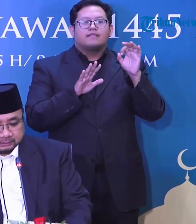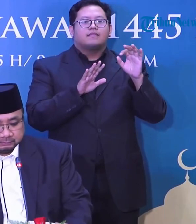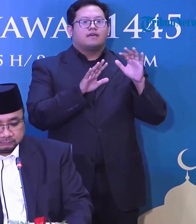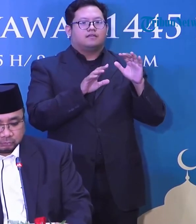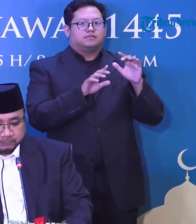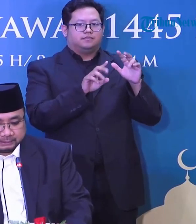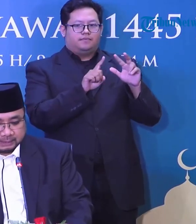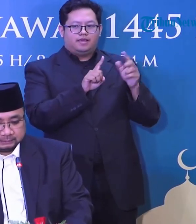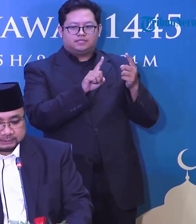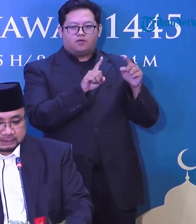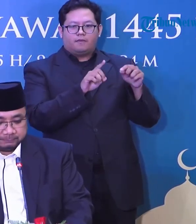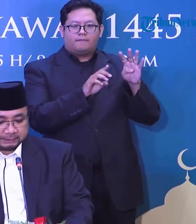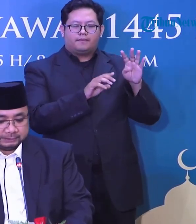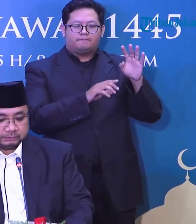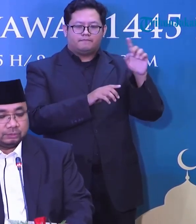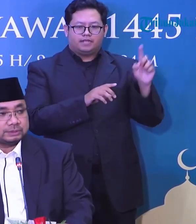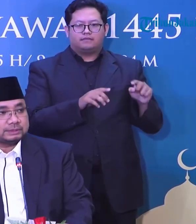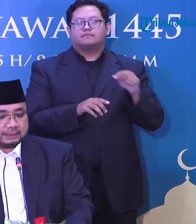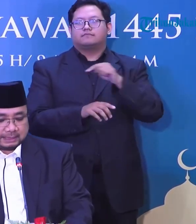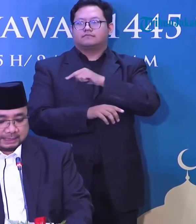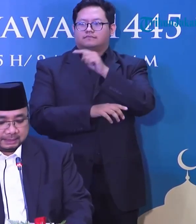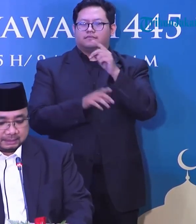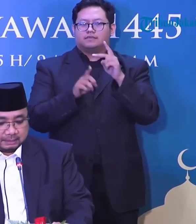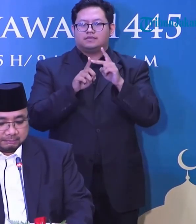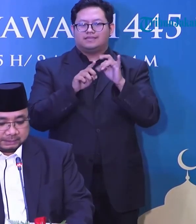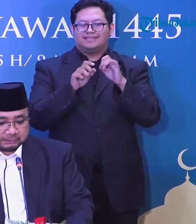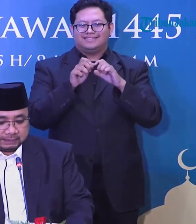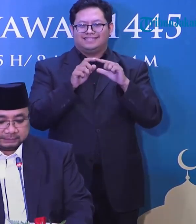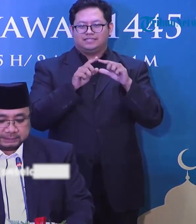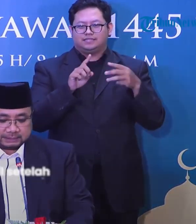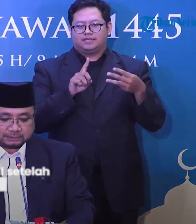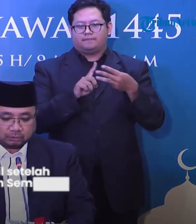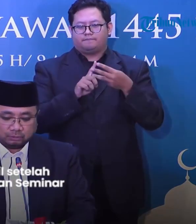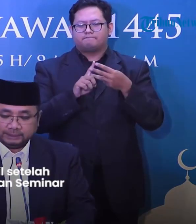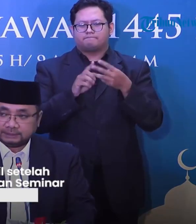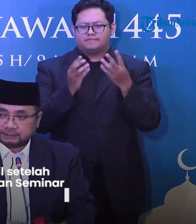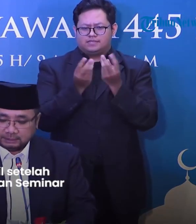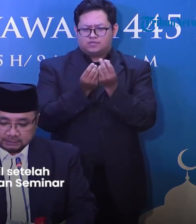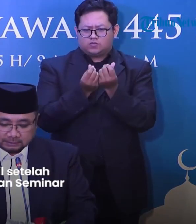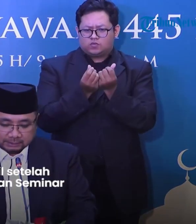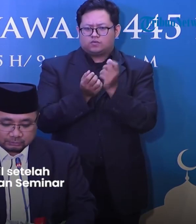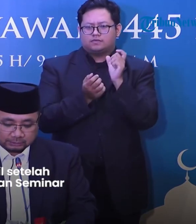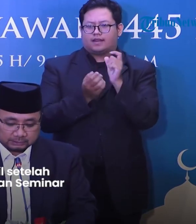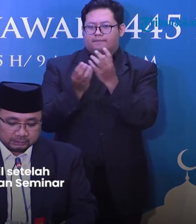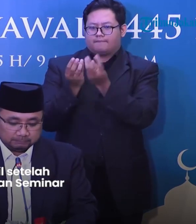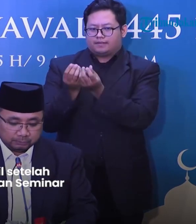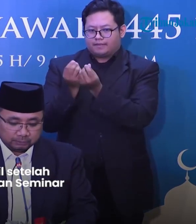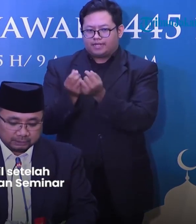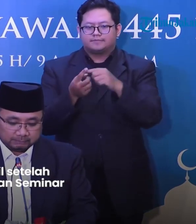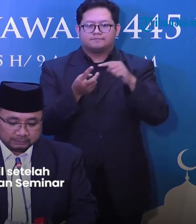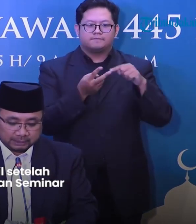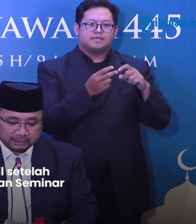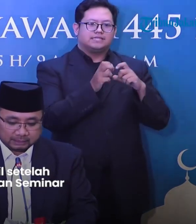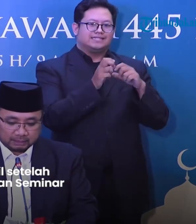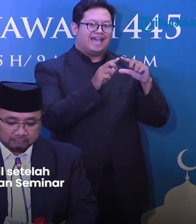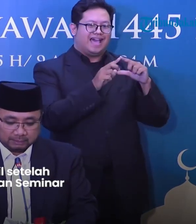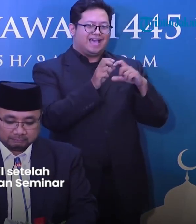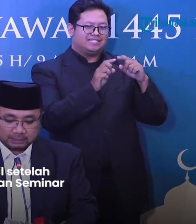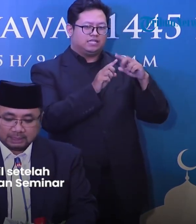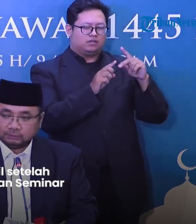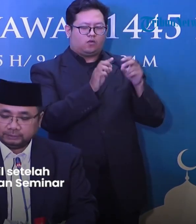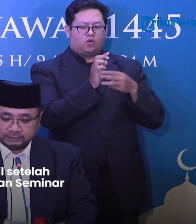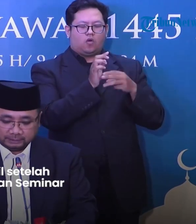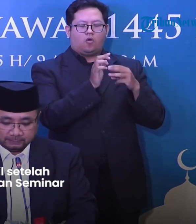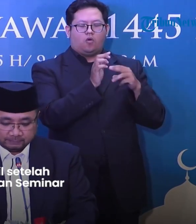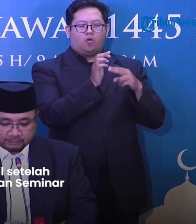sekalian merupakan hisab yang dihitung secara matematis astronomis yang sudah dihimpun oleh kementerian agama